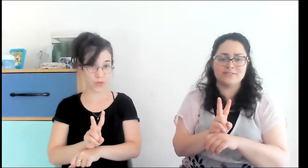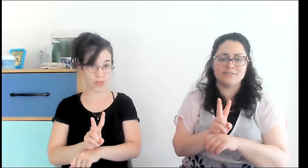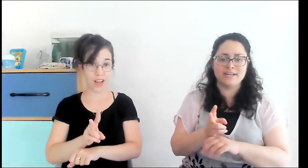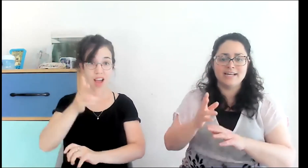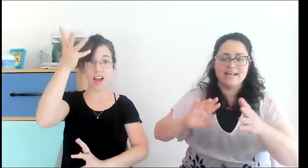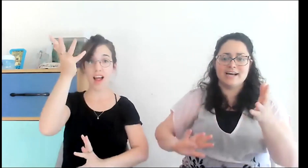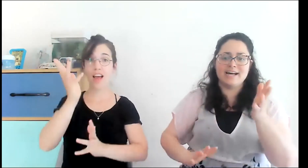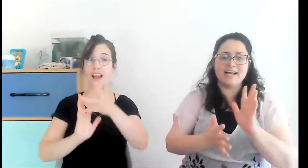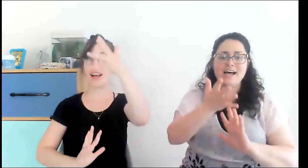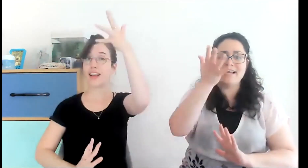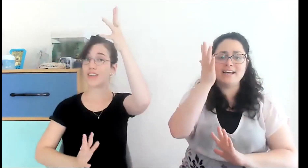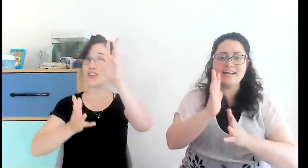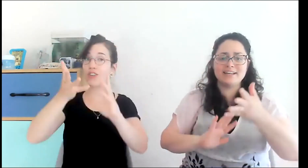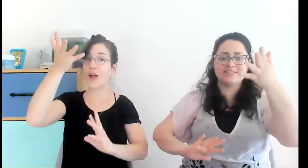הטוב. על האש